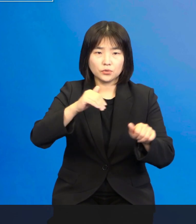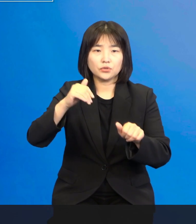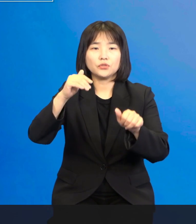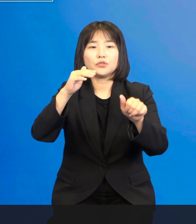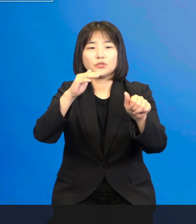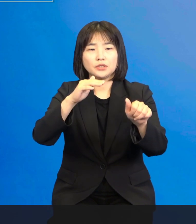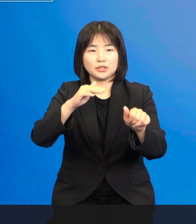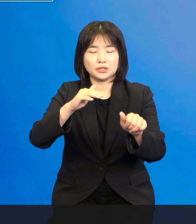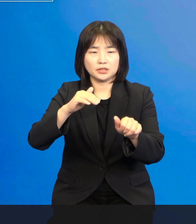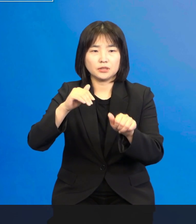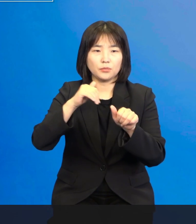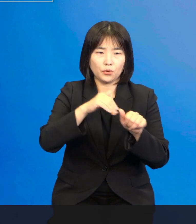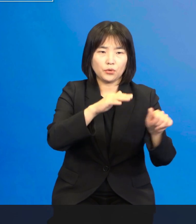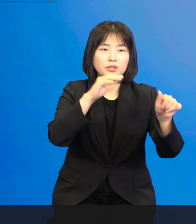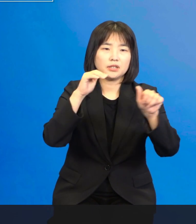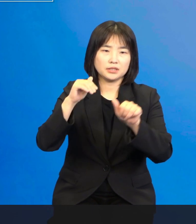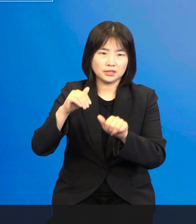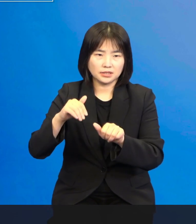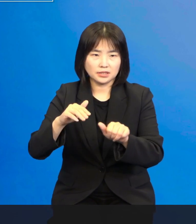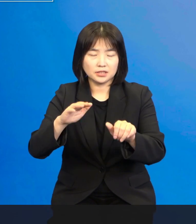주께서 부르시니